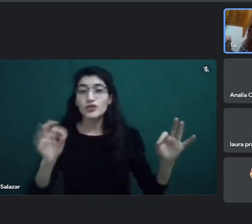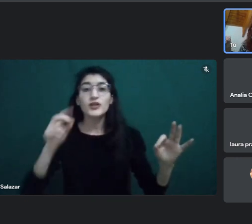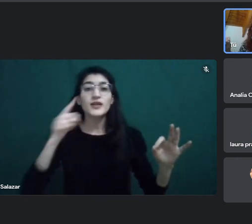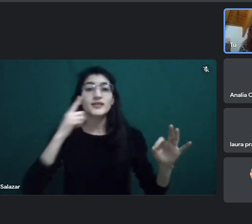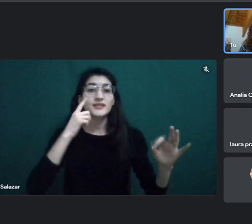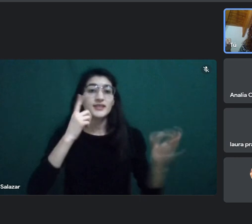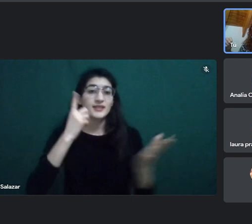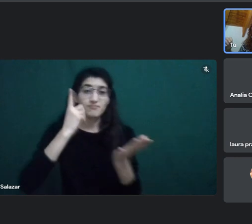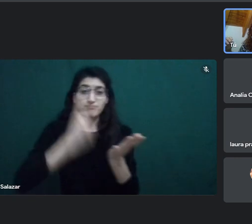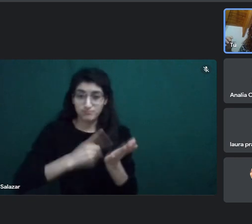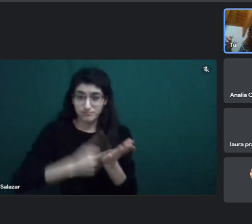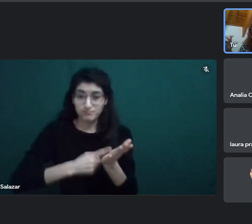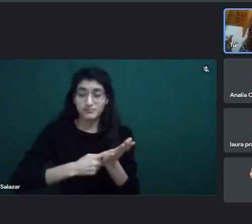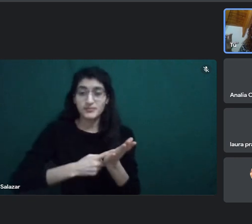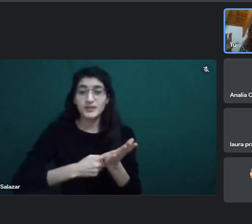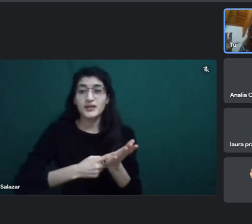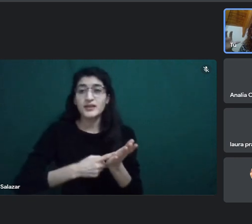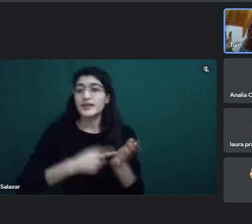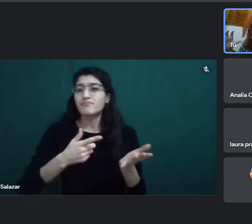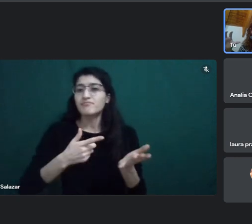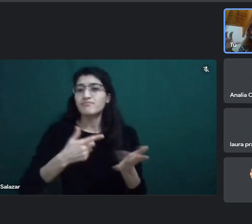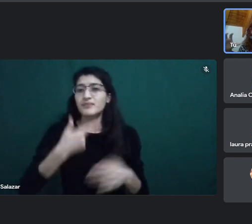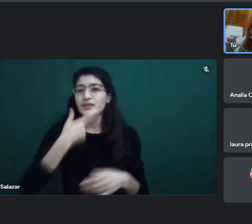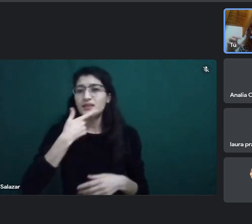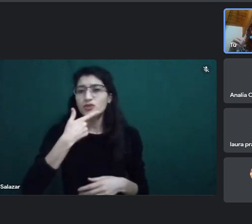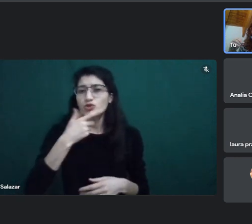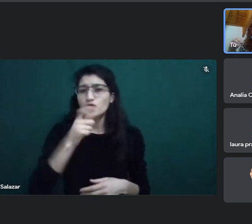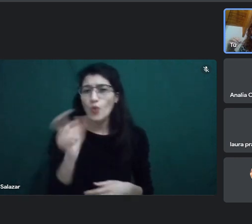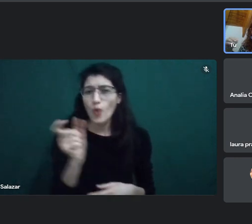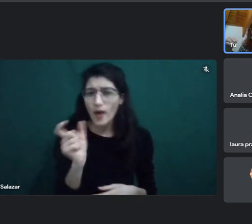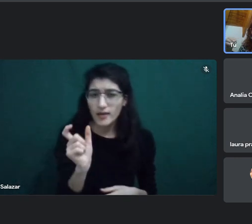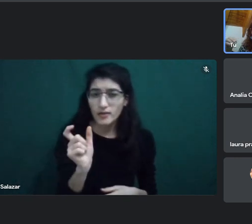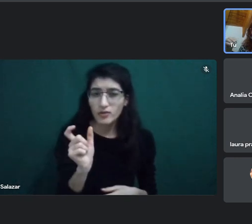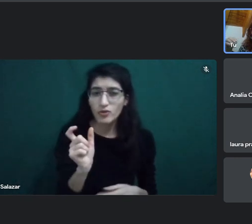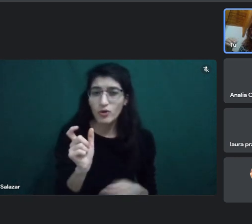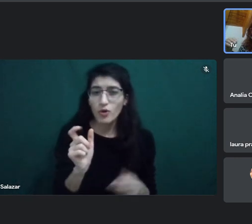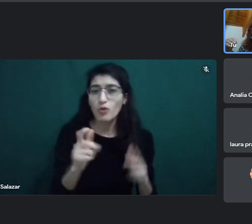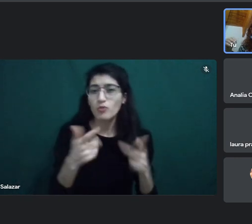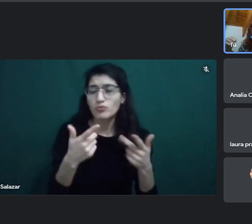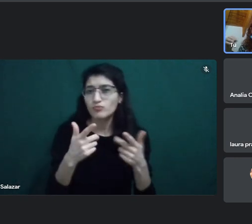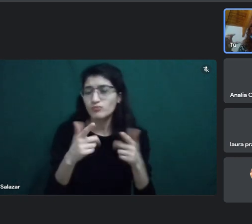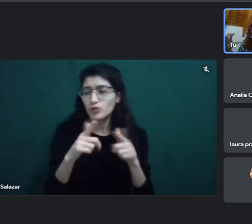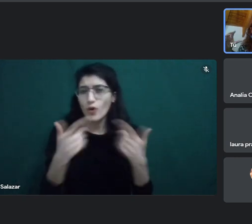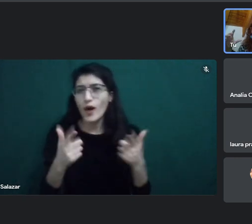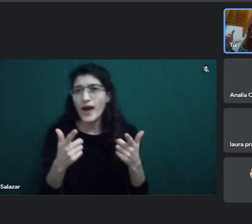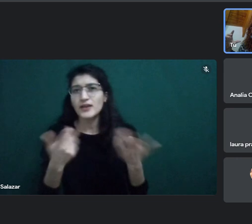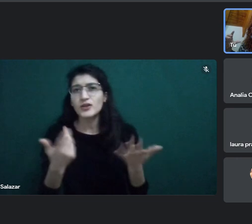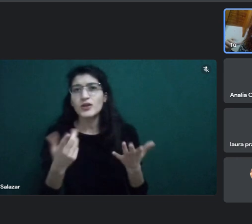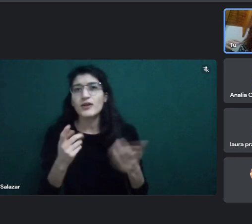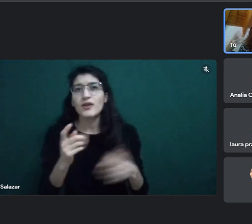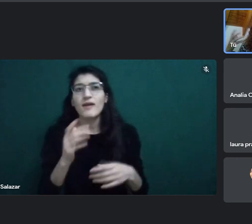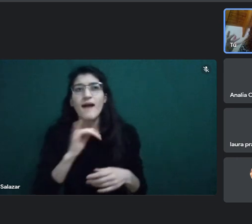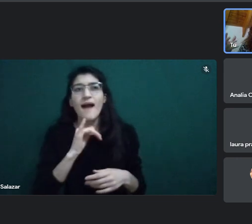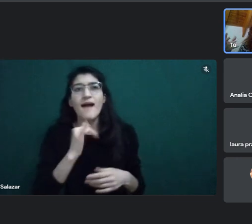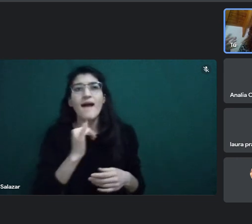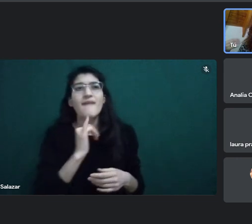tienen quién es el que a uno le está hablando. pero está omitido porque se supone